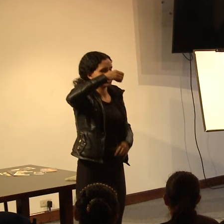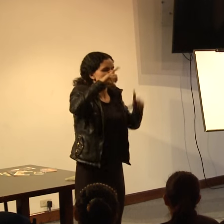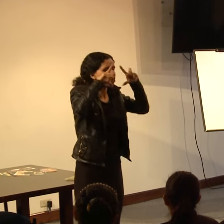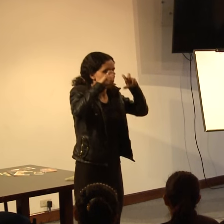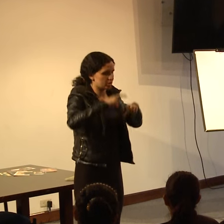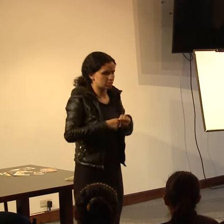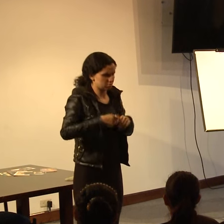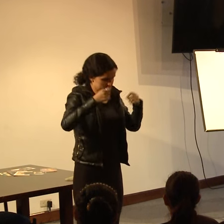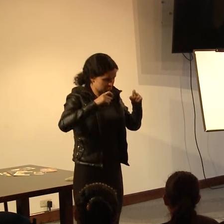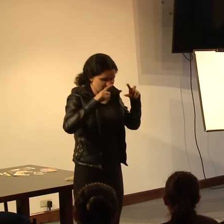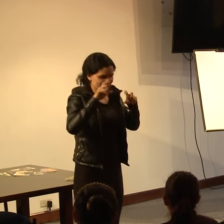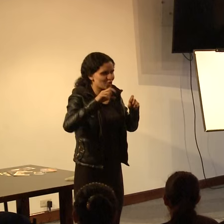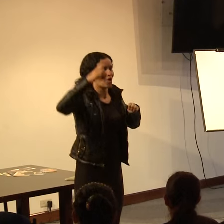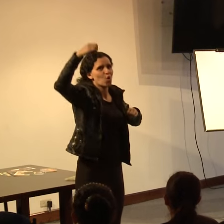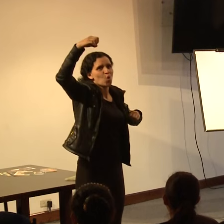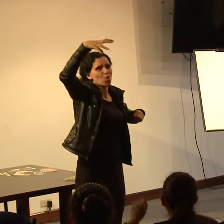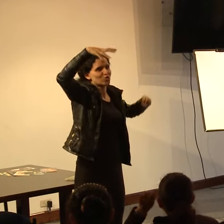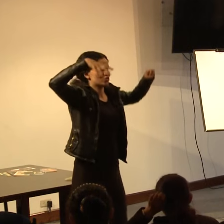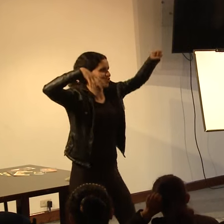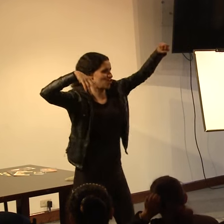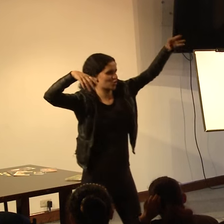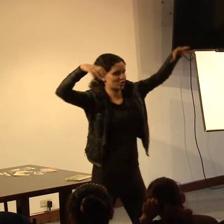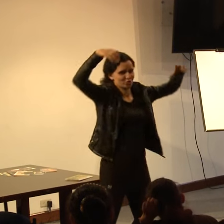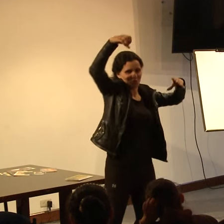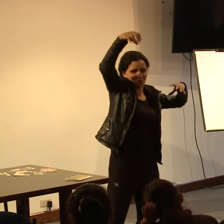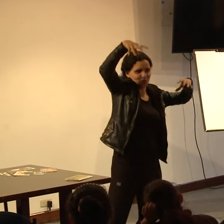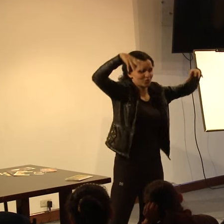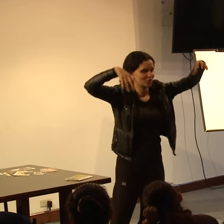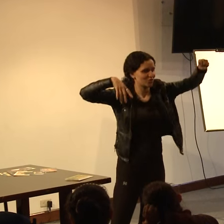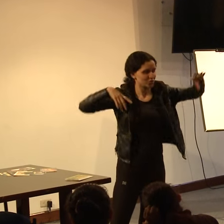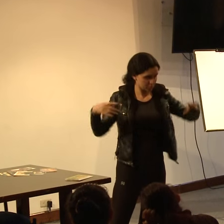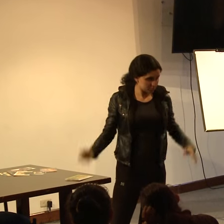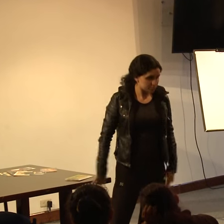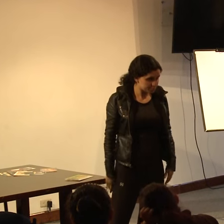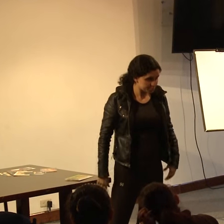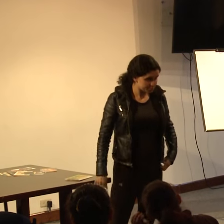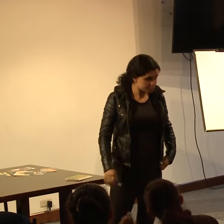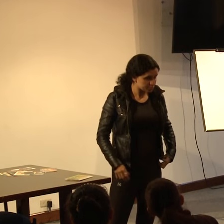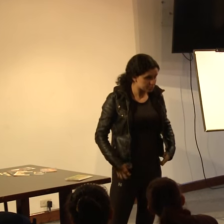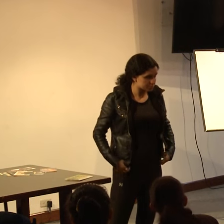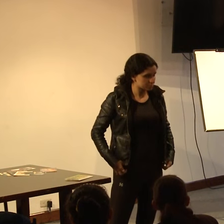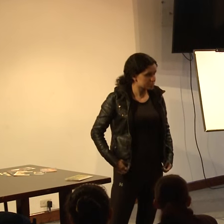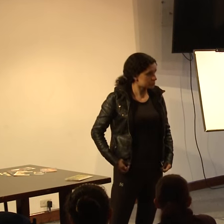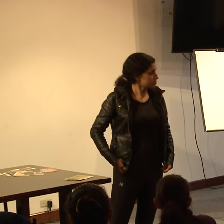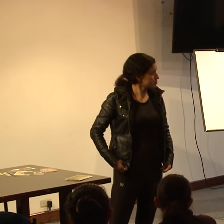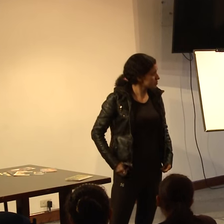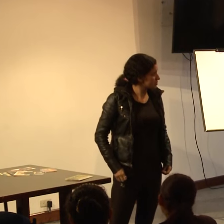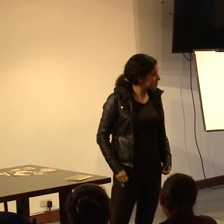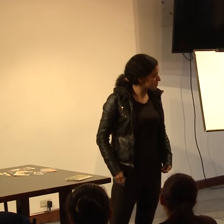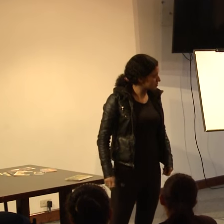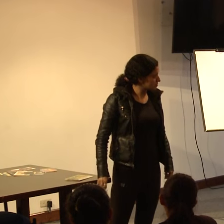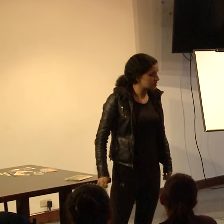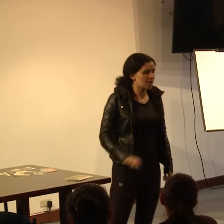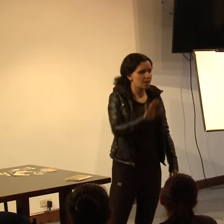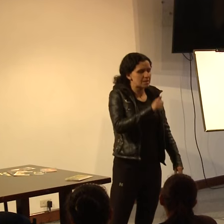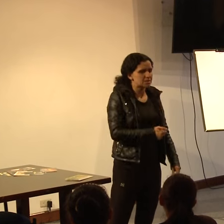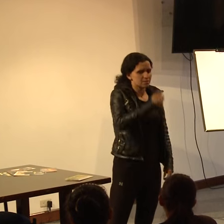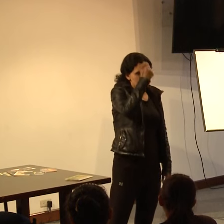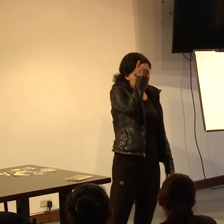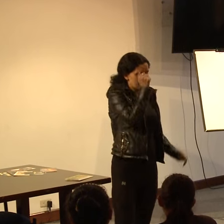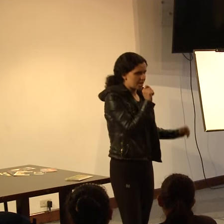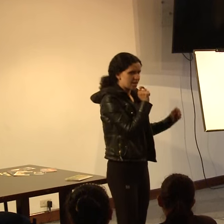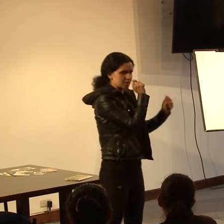iluminación. Eso hace la fotografía. ¿Cuál es el elemento sustancial, por ejemplo, de la escultura? ¿Qué hace esta silla a silla?